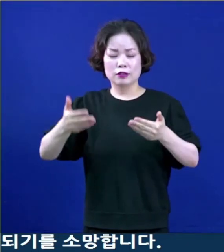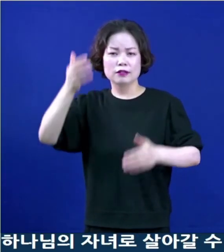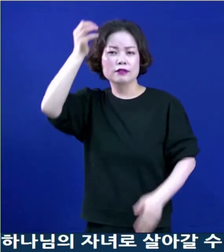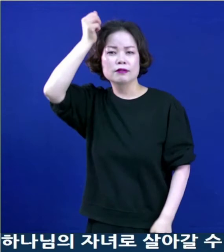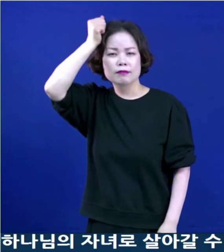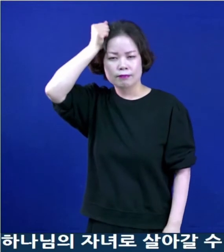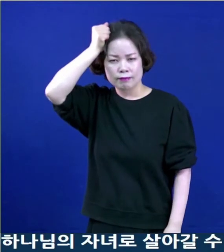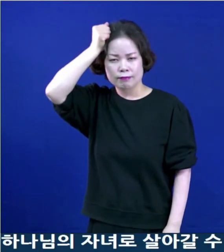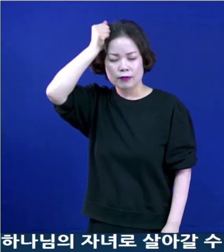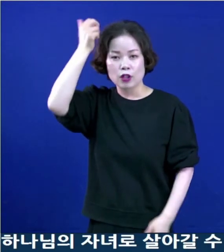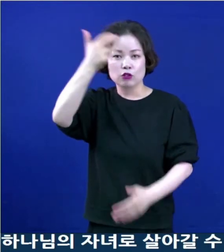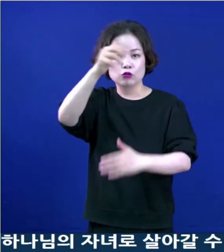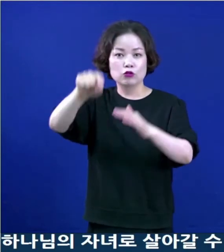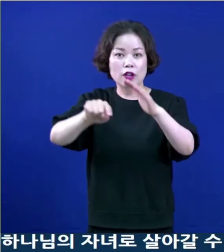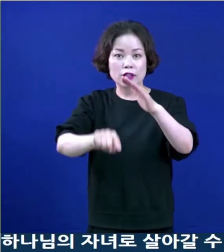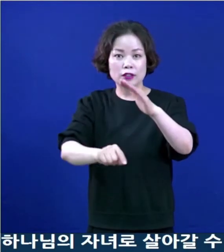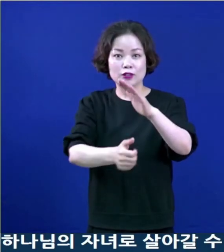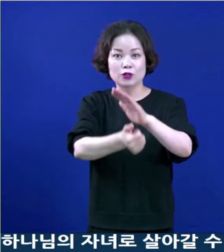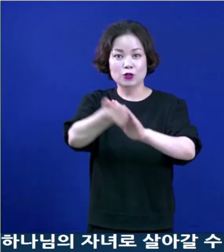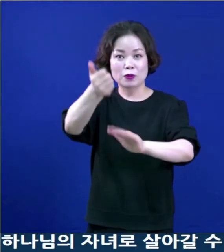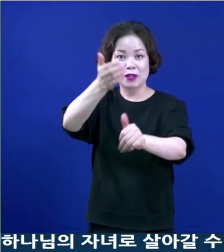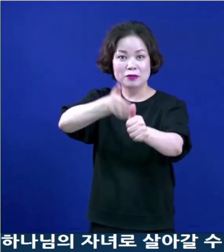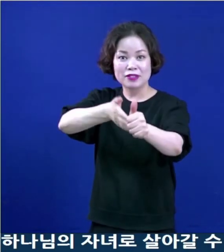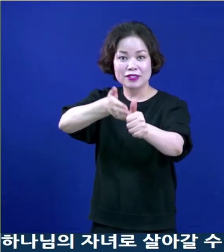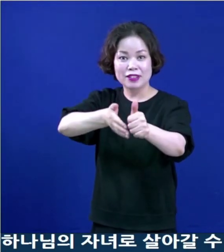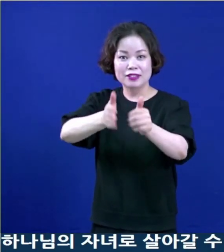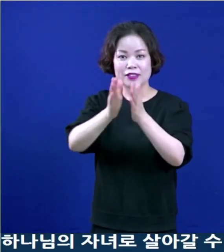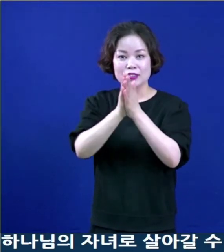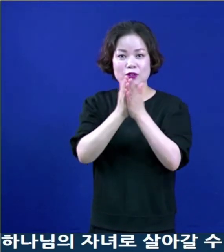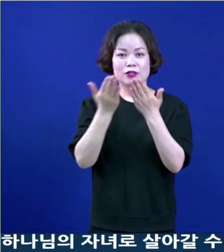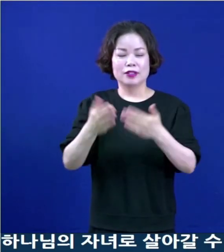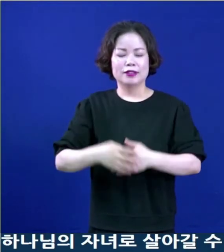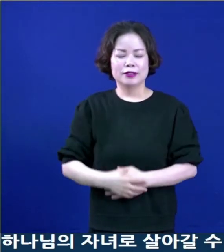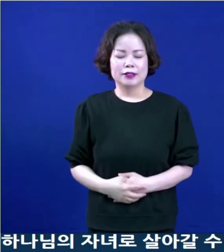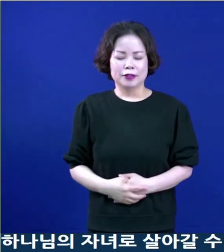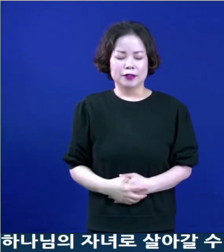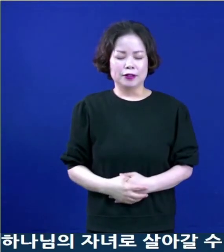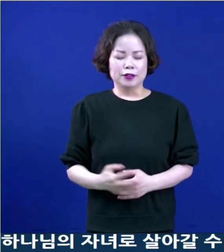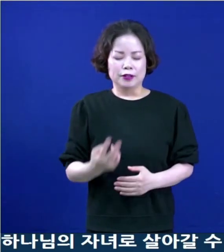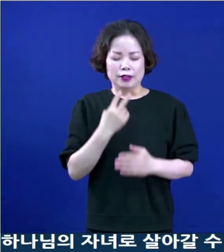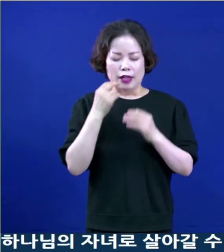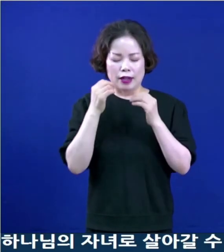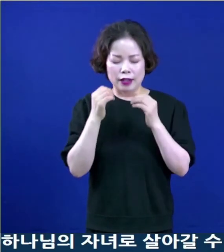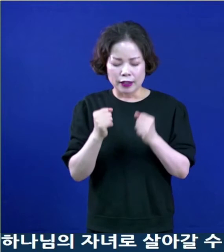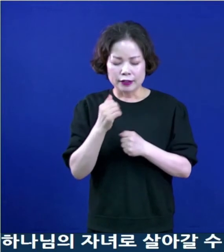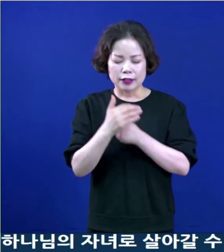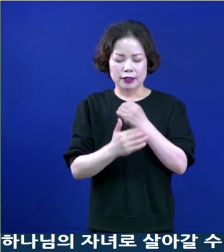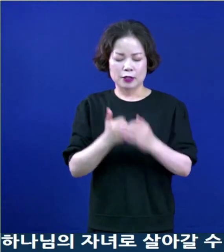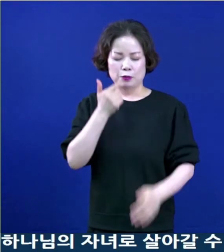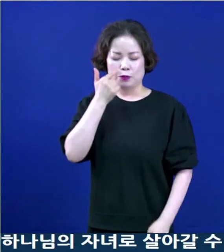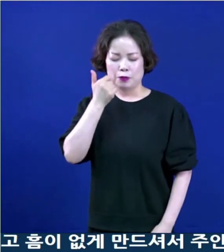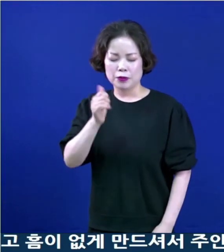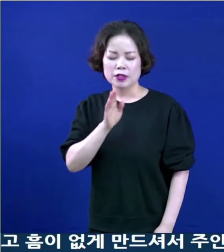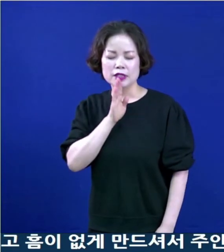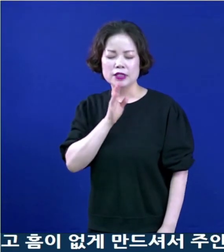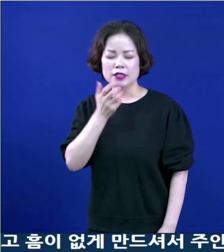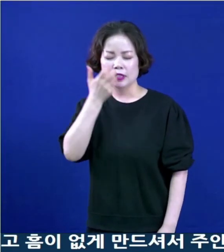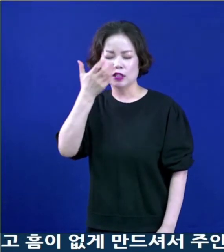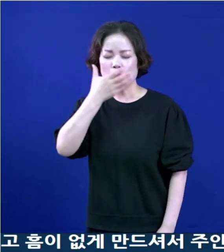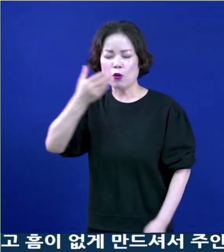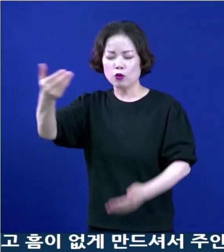기억하기를 주 안에서 소망합니다. 기도하겠습니다. 살아계신 아버지 하나님, 신령한 복